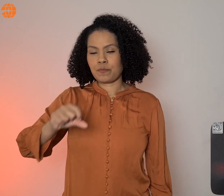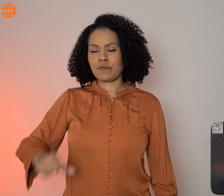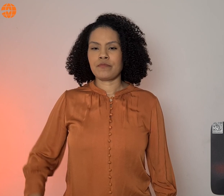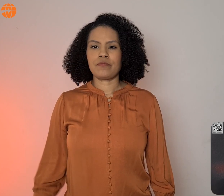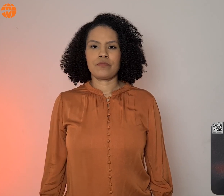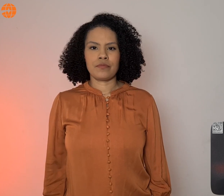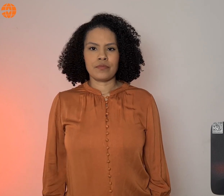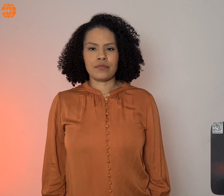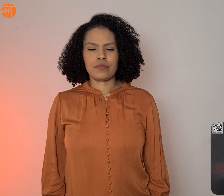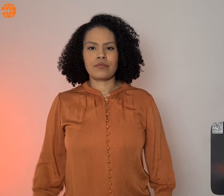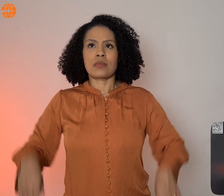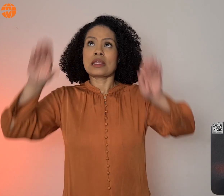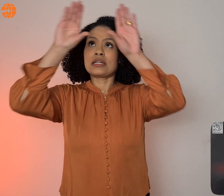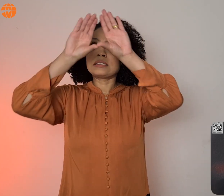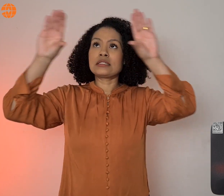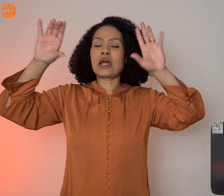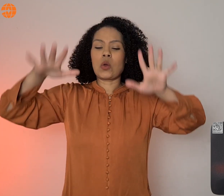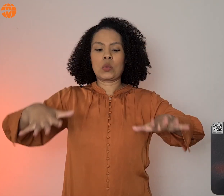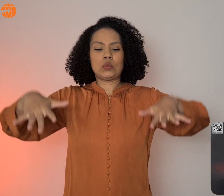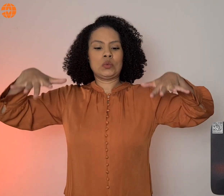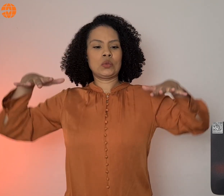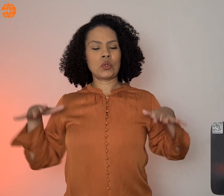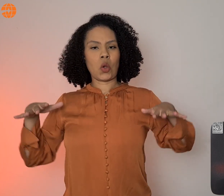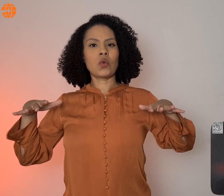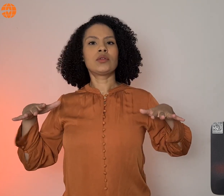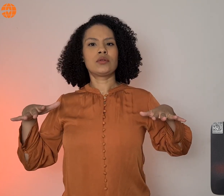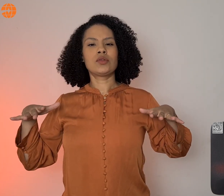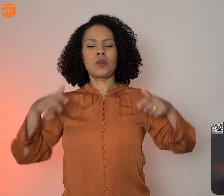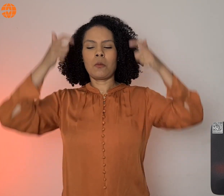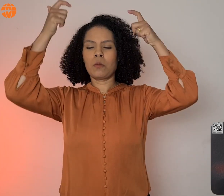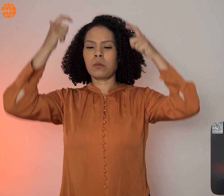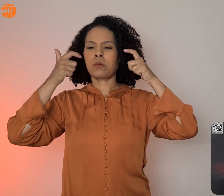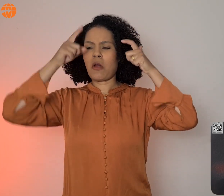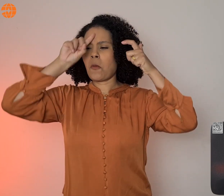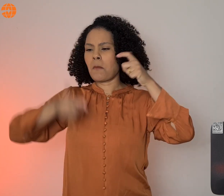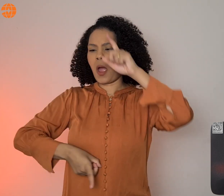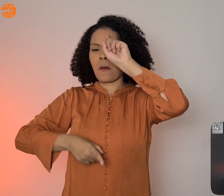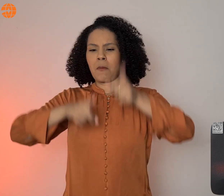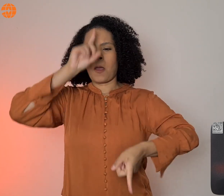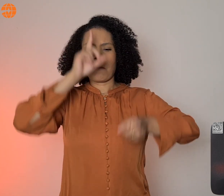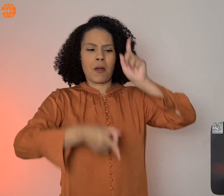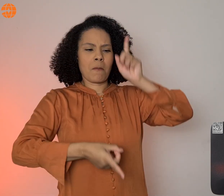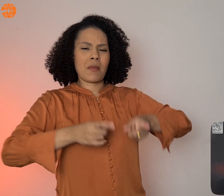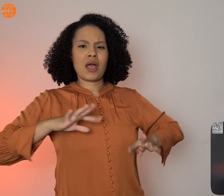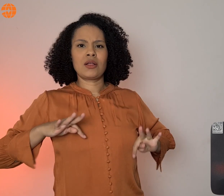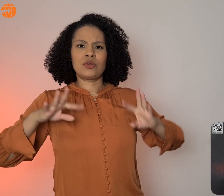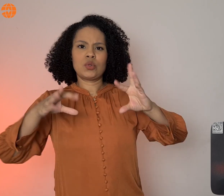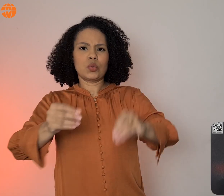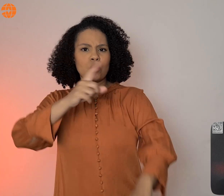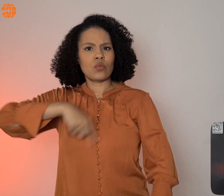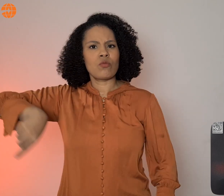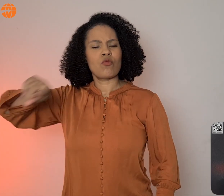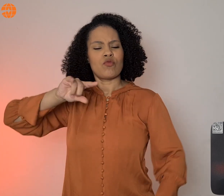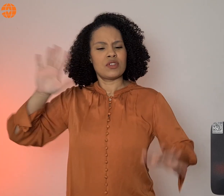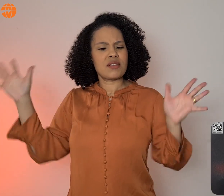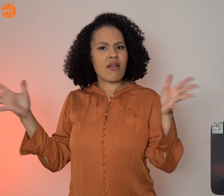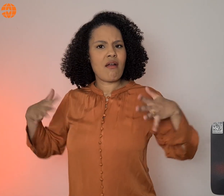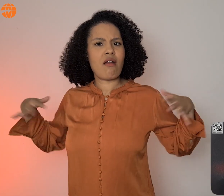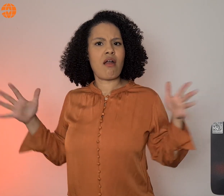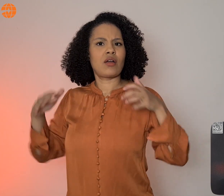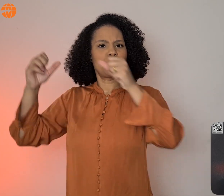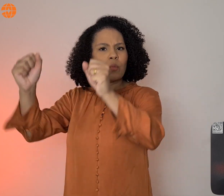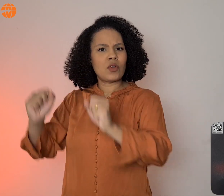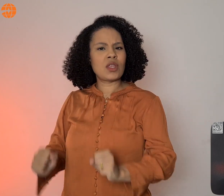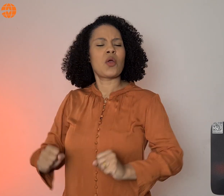Verso 19, o Senhor estabeleceu o seu trono nos céus, e como rei domina sobre tudo que existe. Bendigam o Senhor vocês,